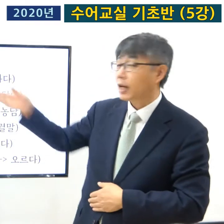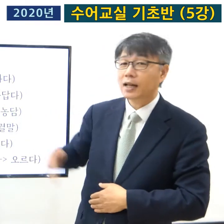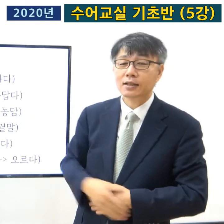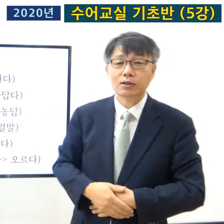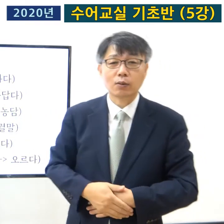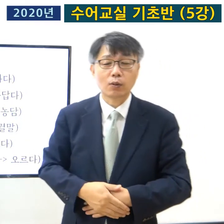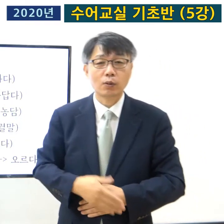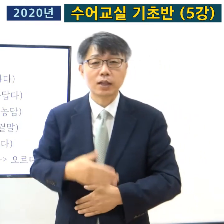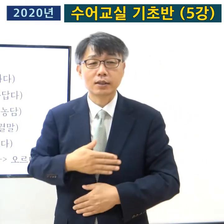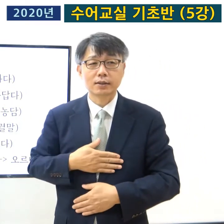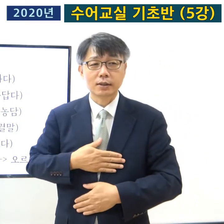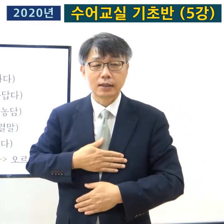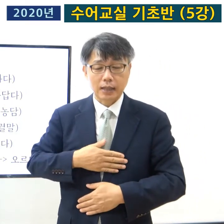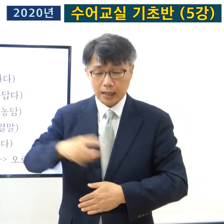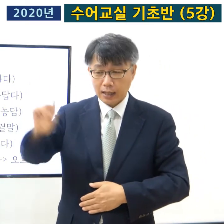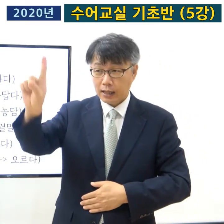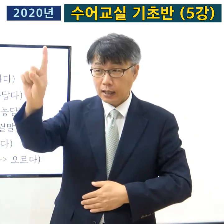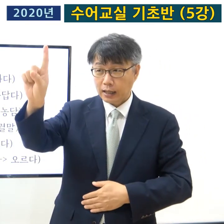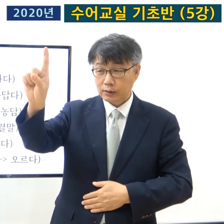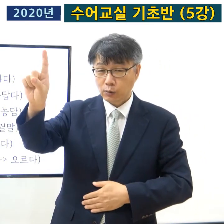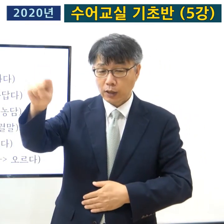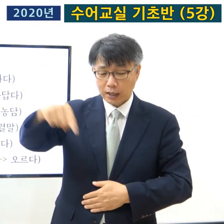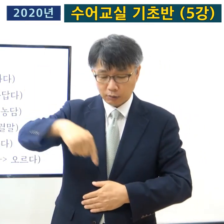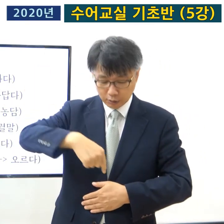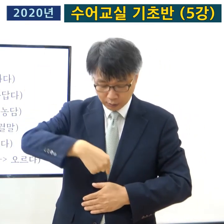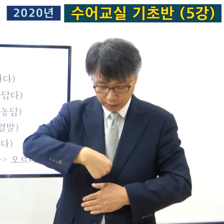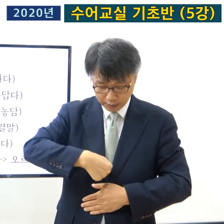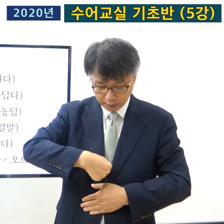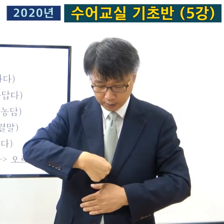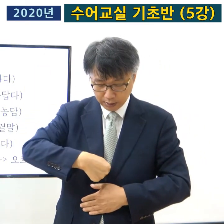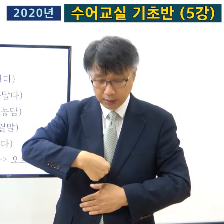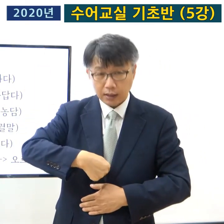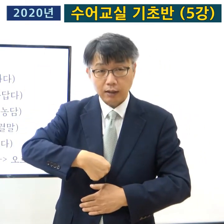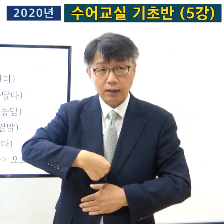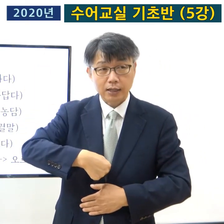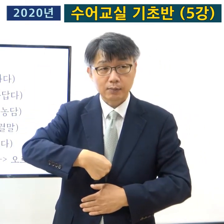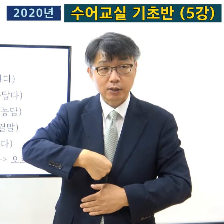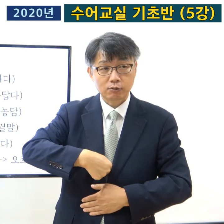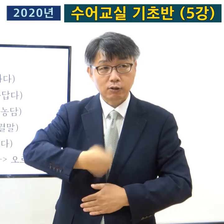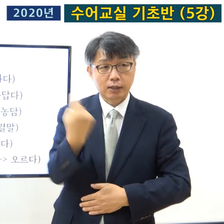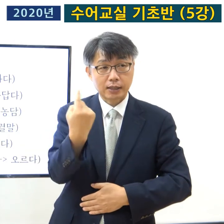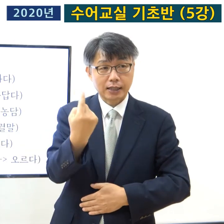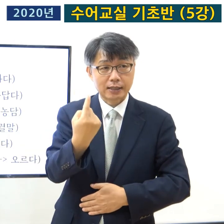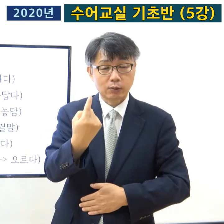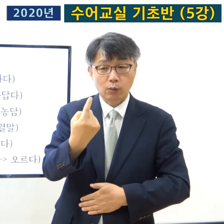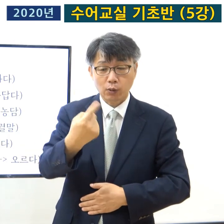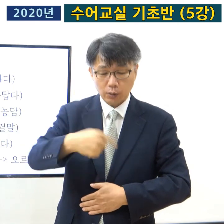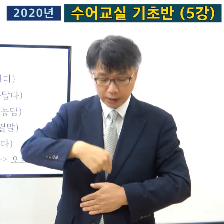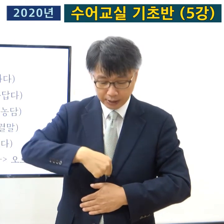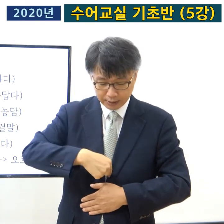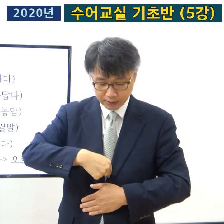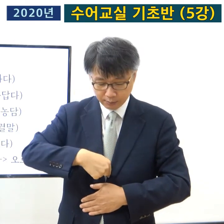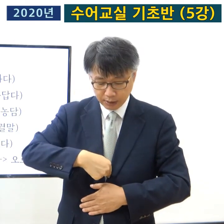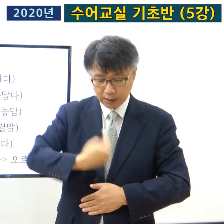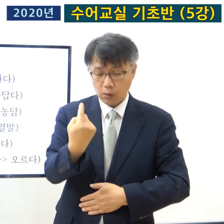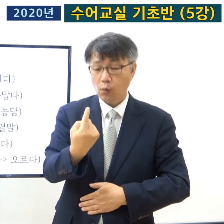혼자 스스로. 혼자는, 자, 손 하나하고 가슴을 찢고요. 딱, 홀로 이렇게 딱 서는 겁니다. 혼자,